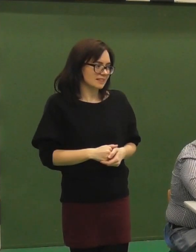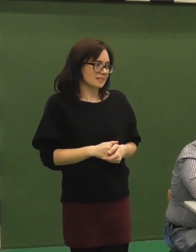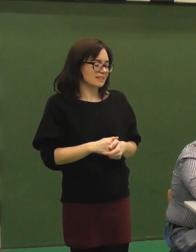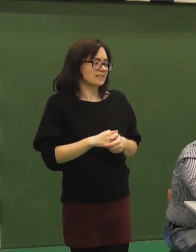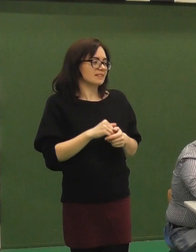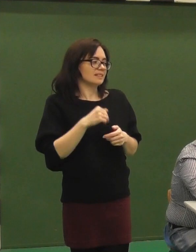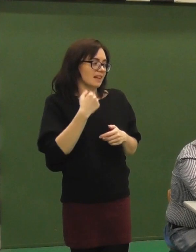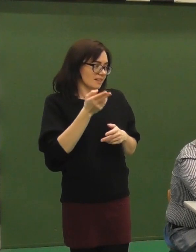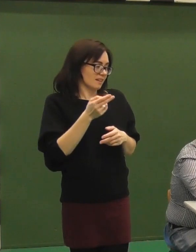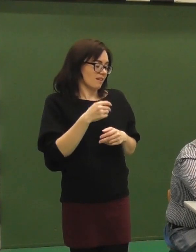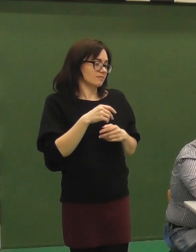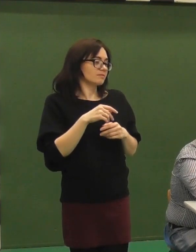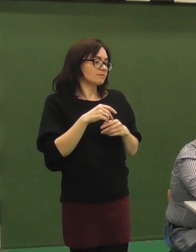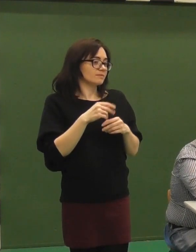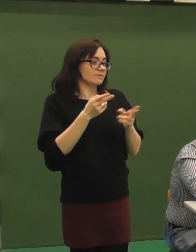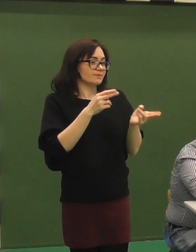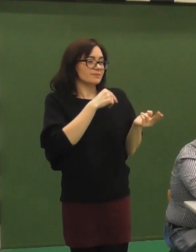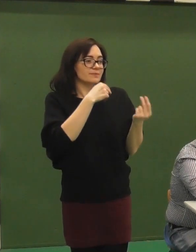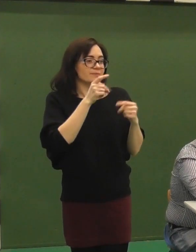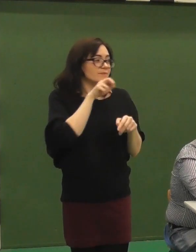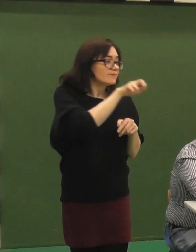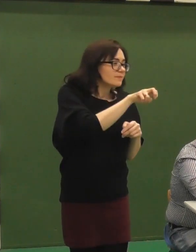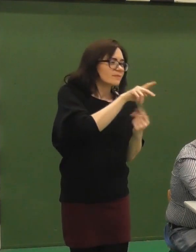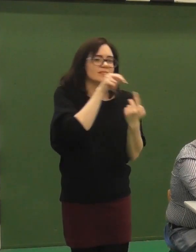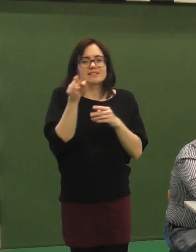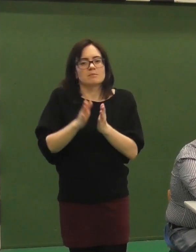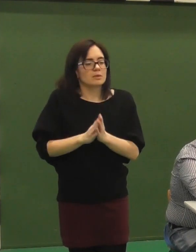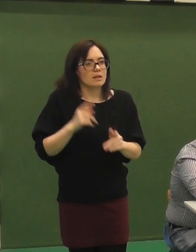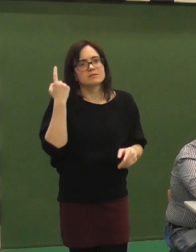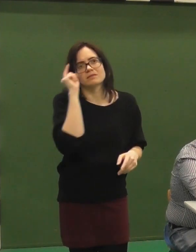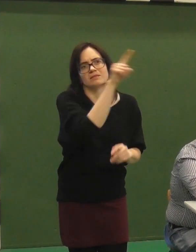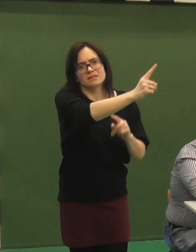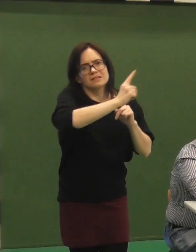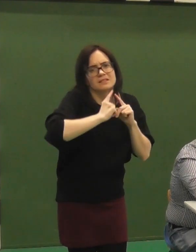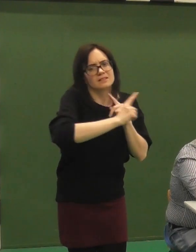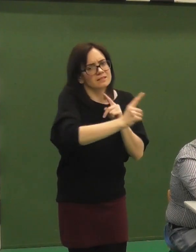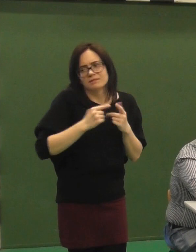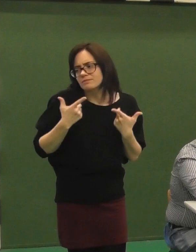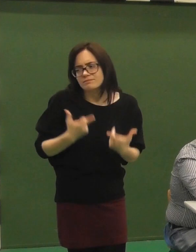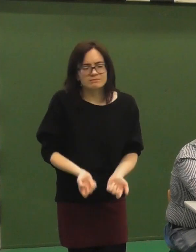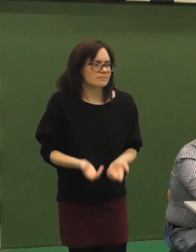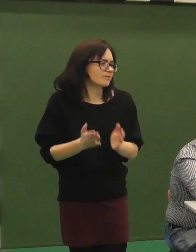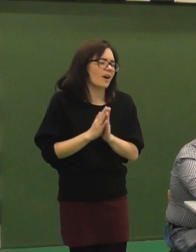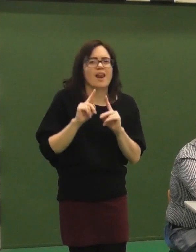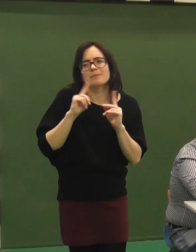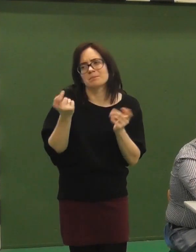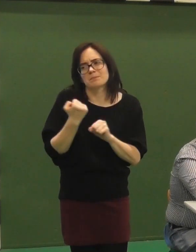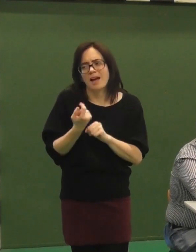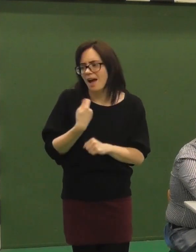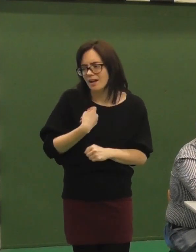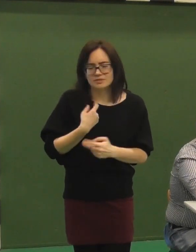visszamentem, és mondtam, hogy én ilyen messzire nem tudok elmenni dolgozni, valami másikat keressenek